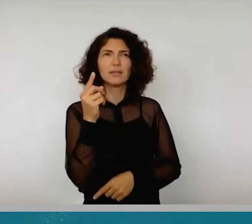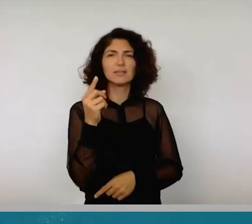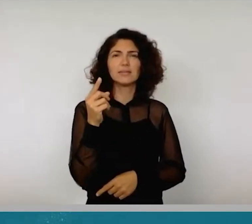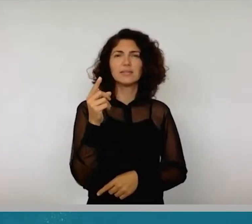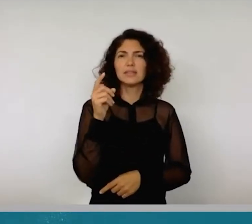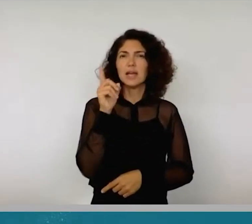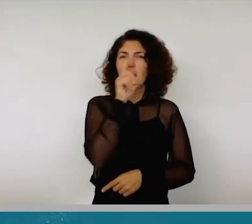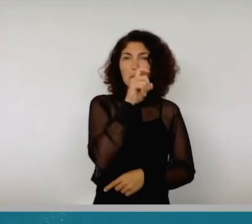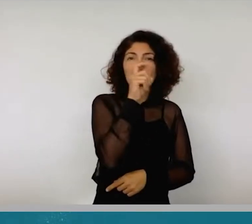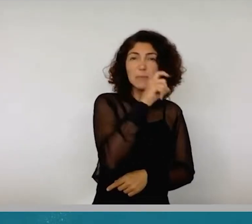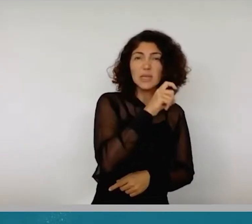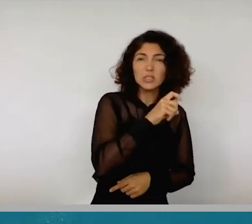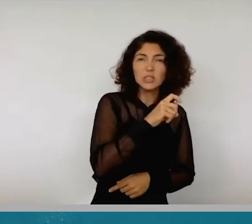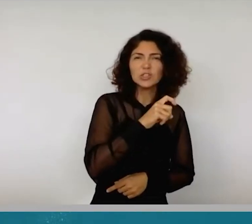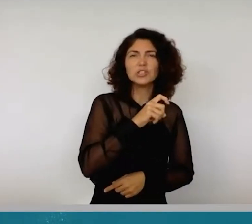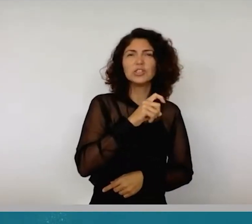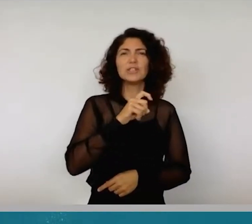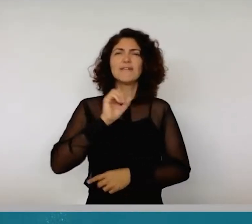não jurar,